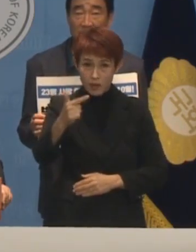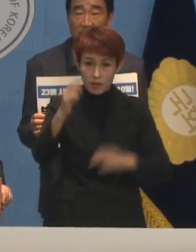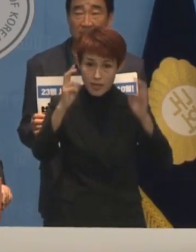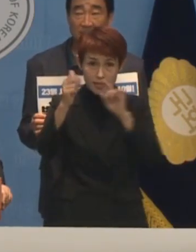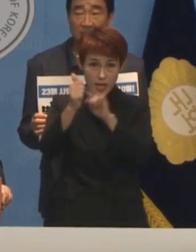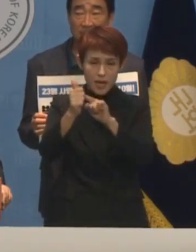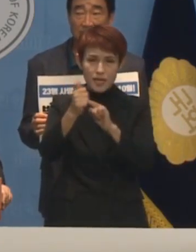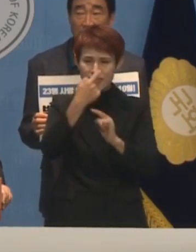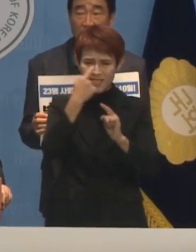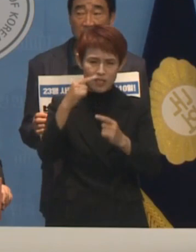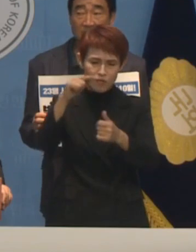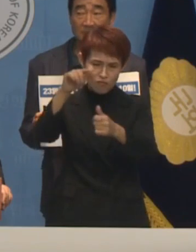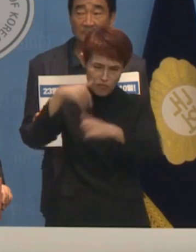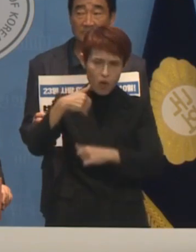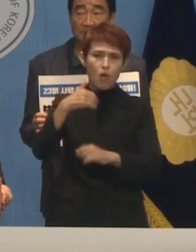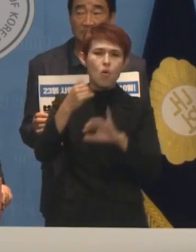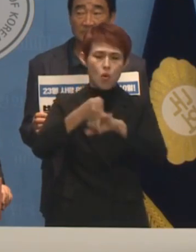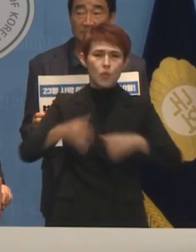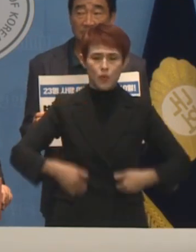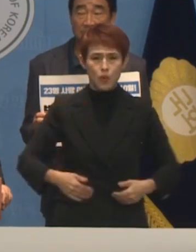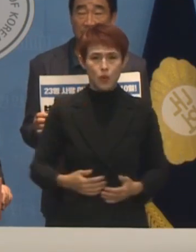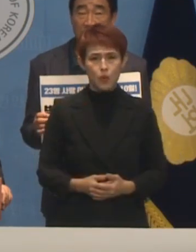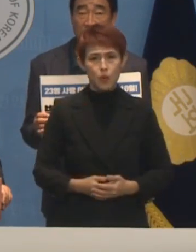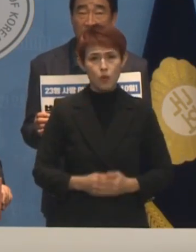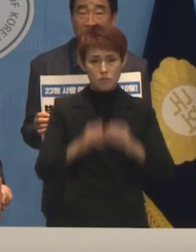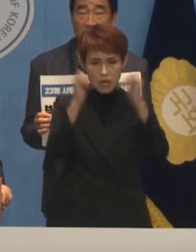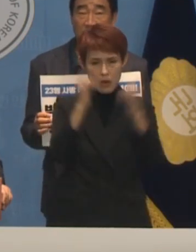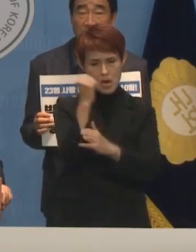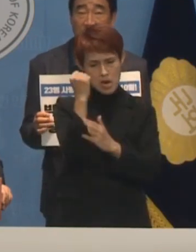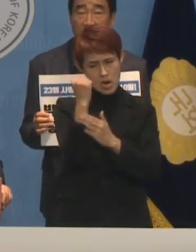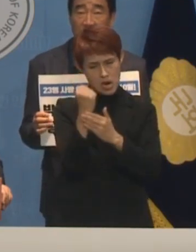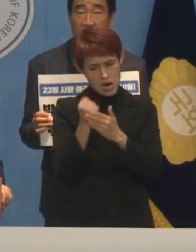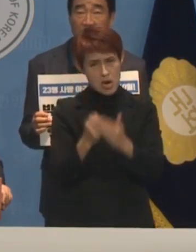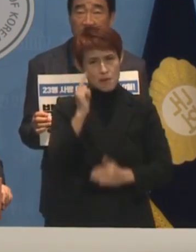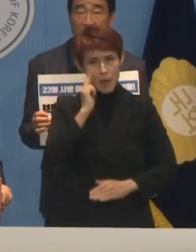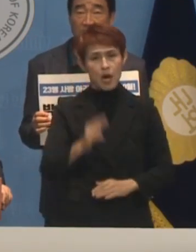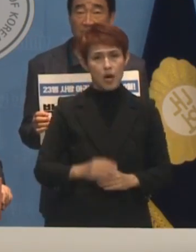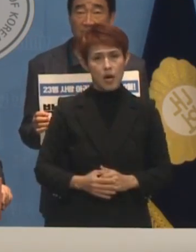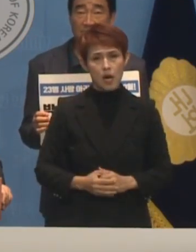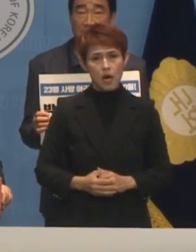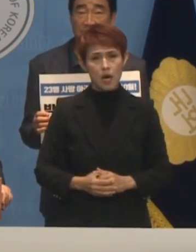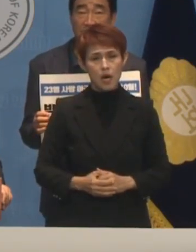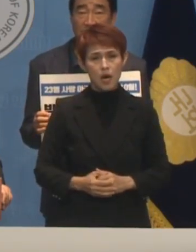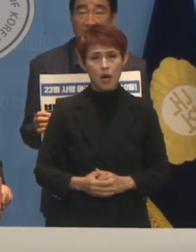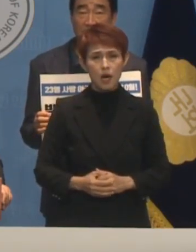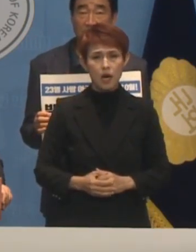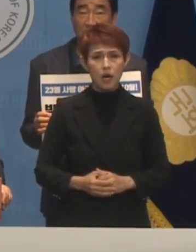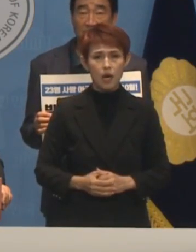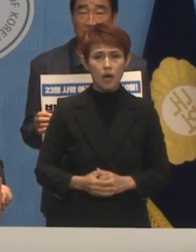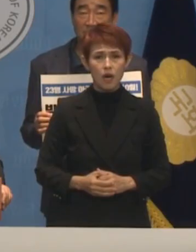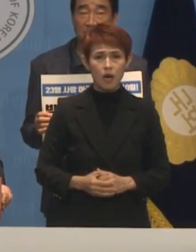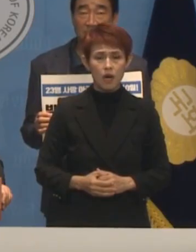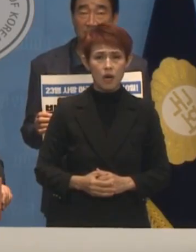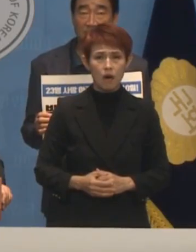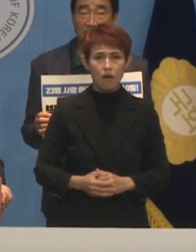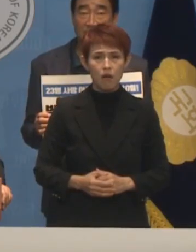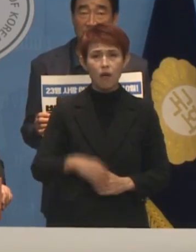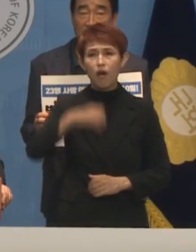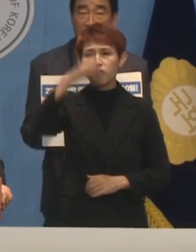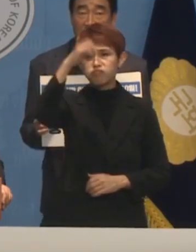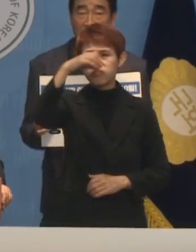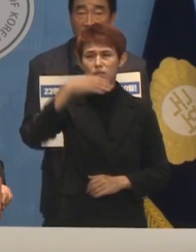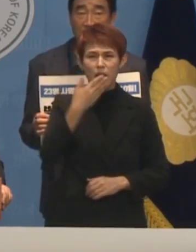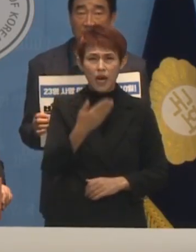대체 우리 사회가 어디부터 썩어 있고 어디부터 잘못되어 있길래 이런 것들이 지금까지도 가능한 것인지 이